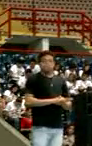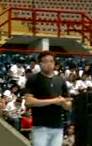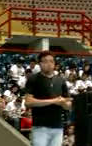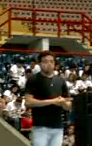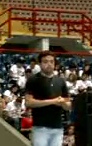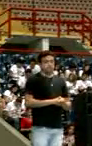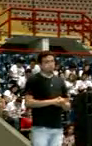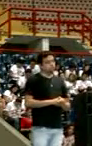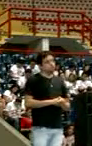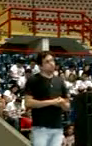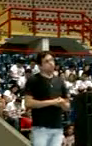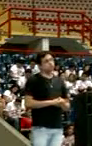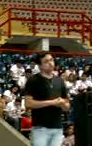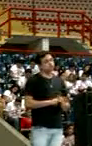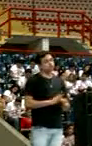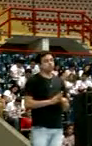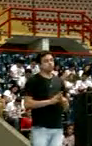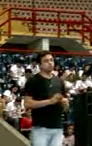Pode?